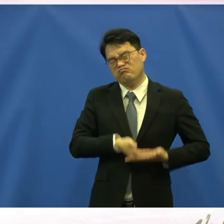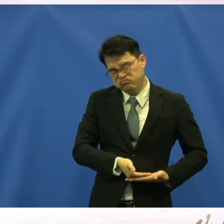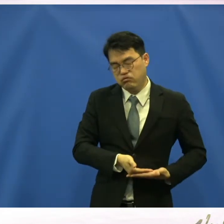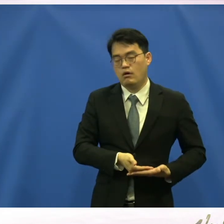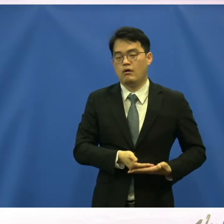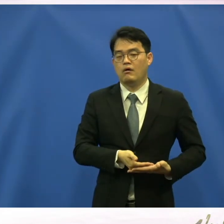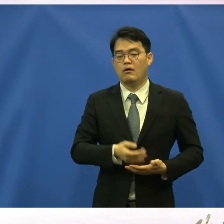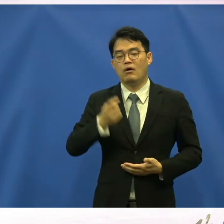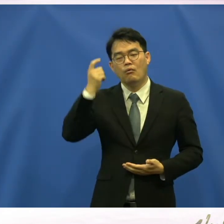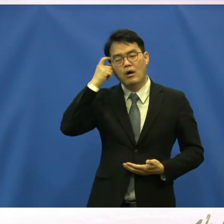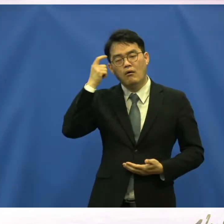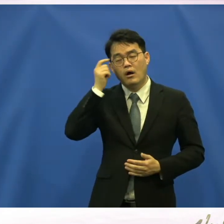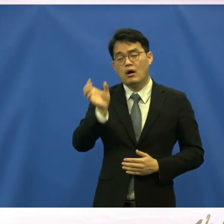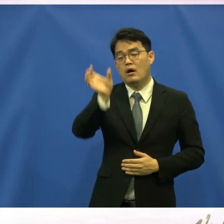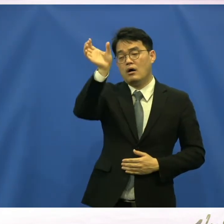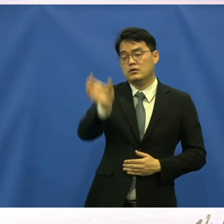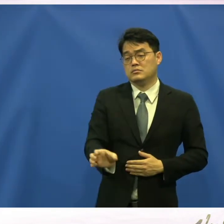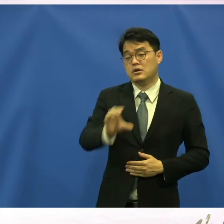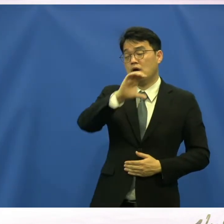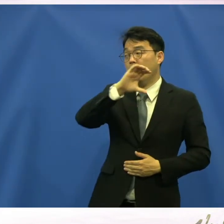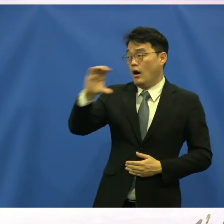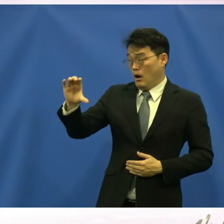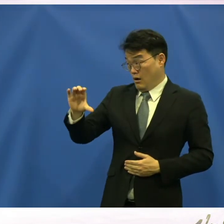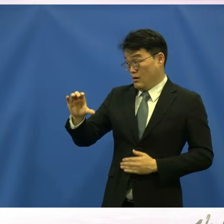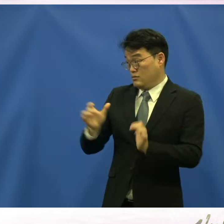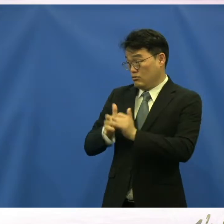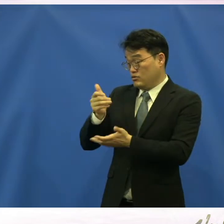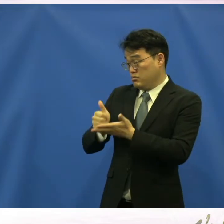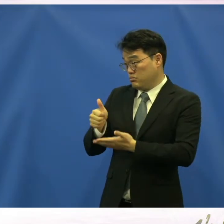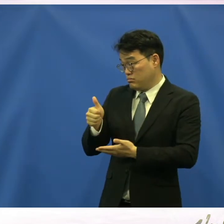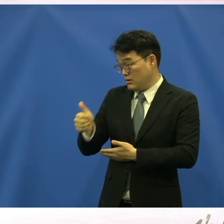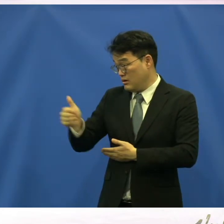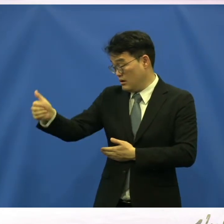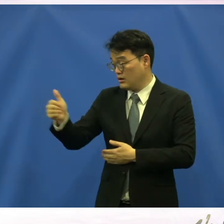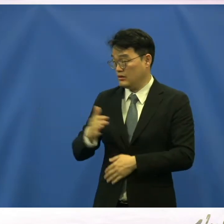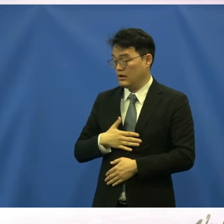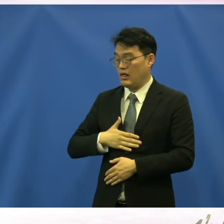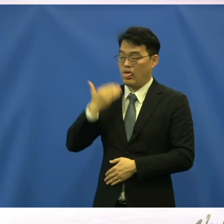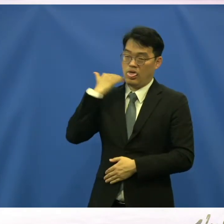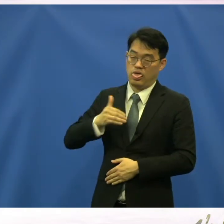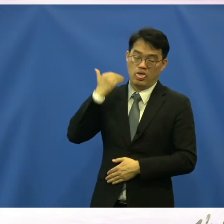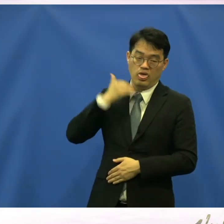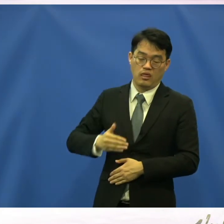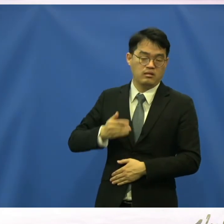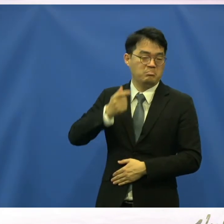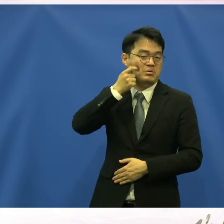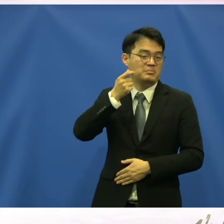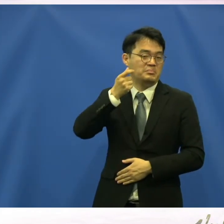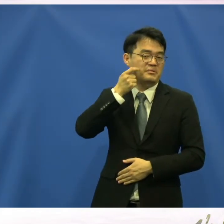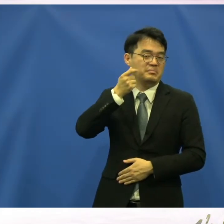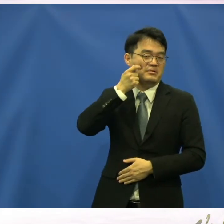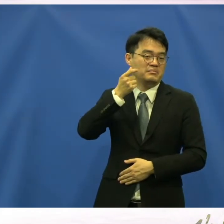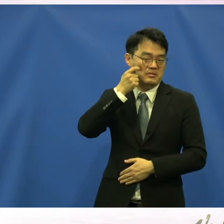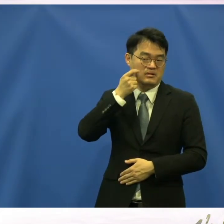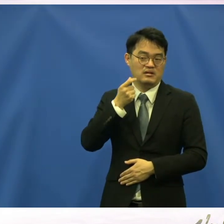길이잖아. 십자가 길 너무 힘든 거잖아. 사명자들이 가는 거지. 내가 어떻게